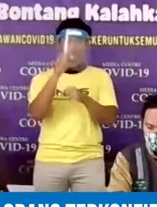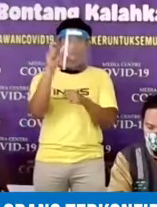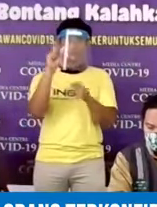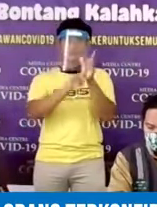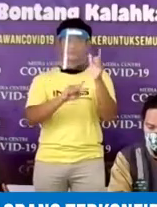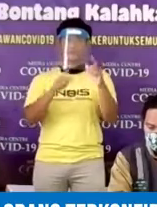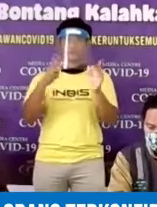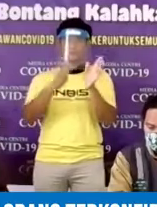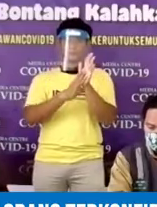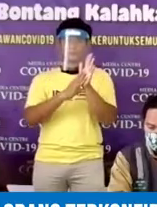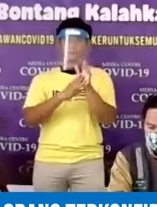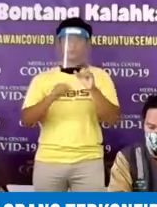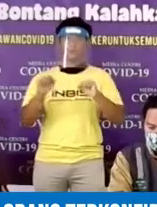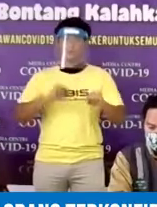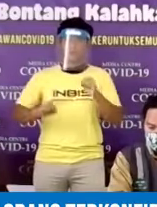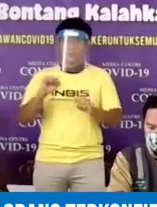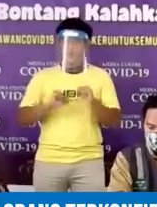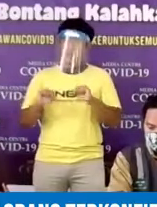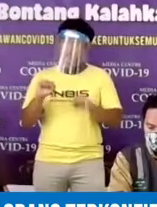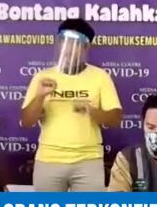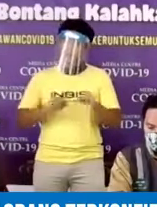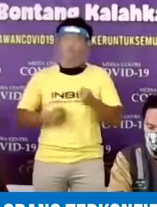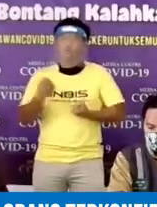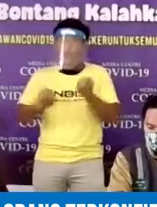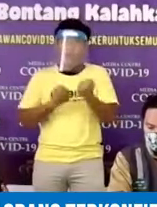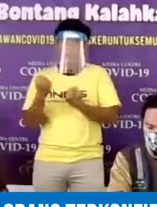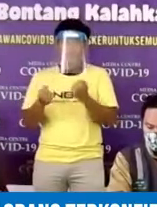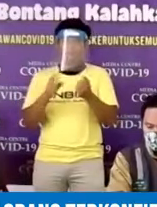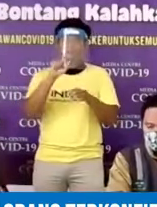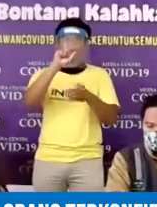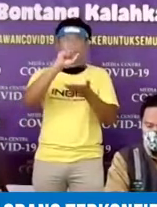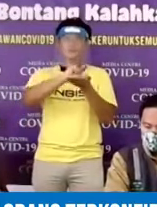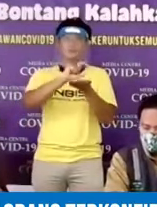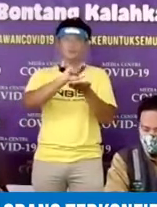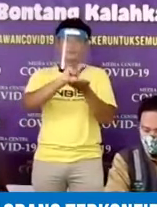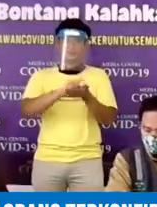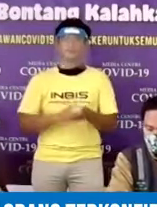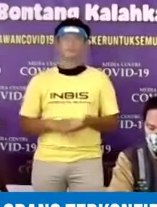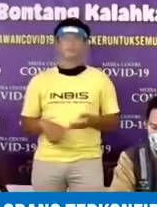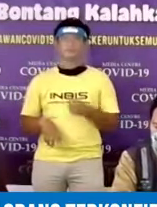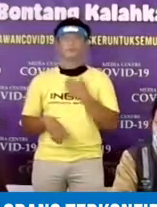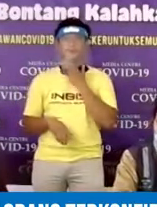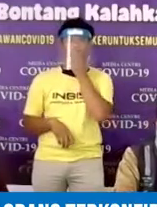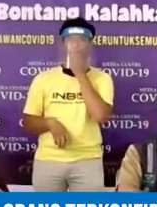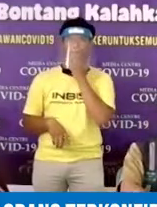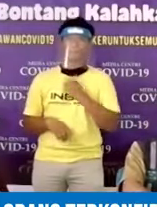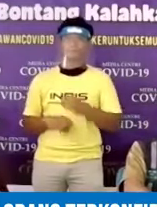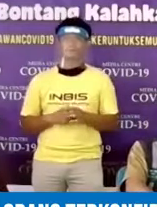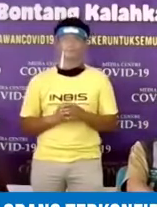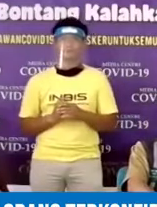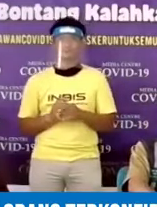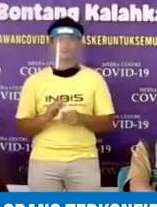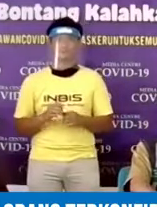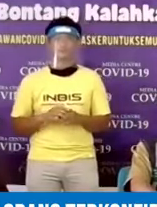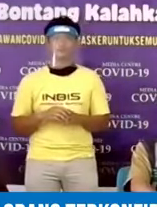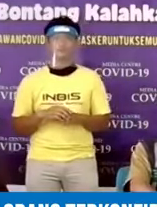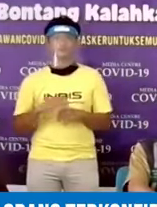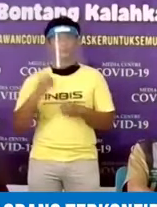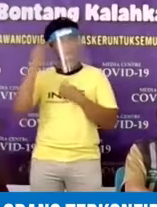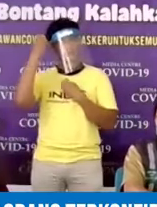apa namanya penggiat agama dari mubaligh guru agama dan sebelumnya di atas setelah itu kita lakukan juga sosialisasi